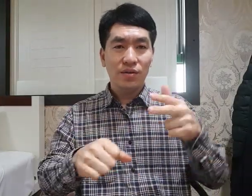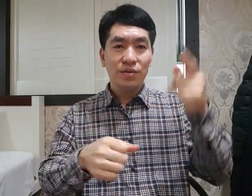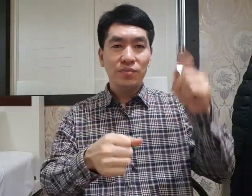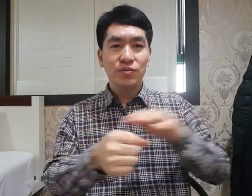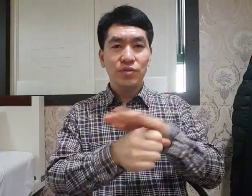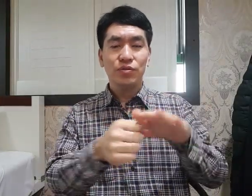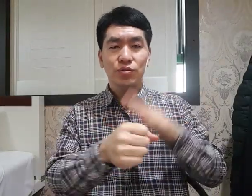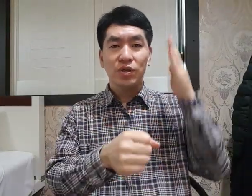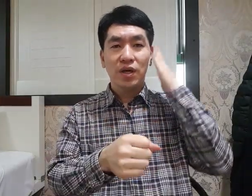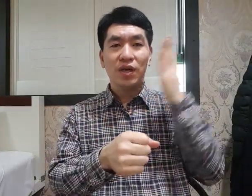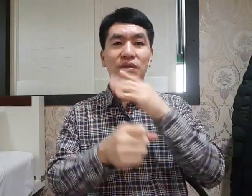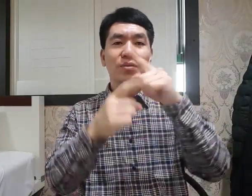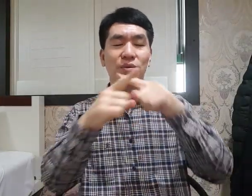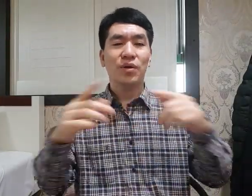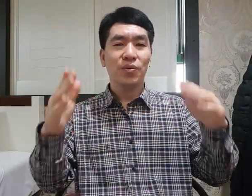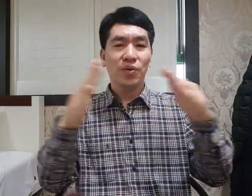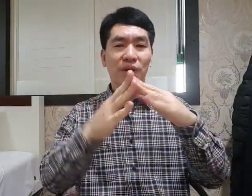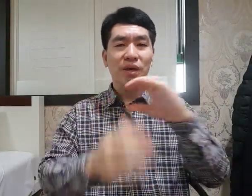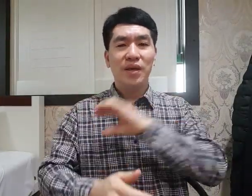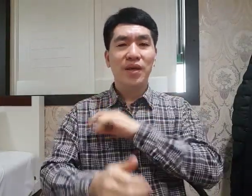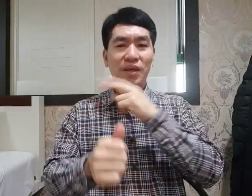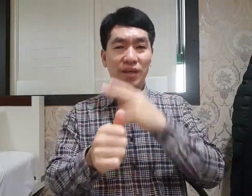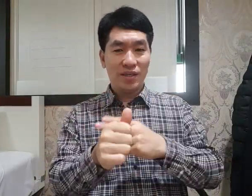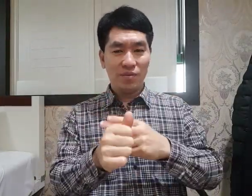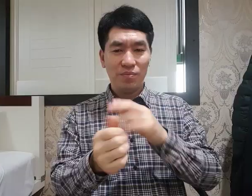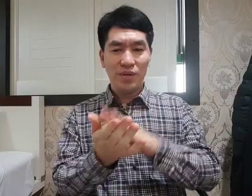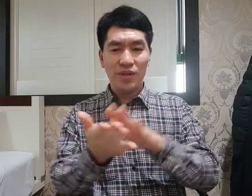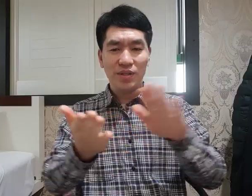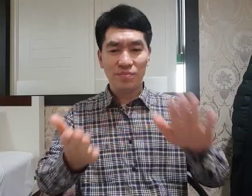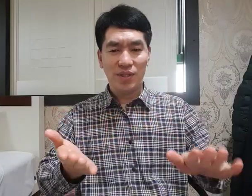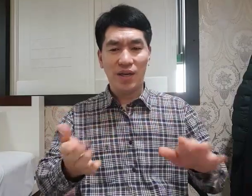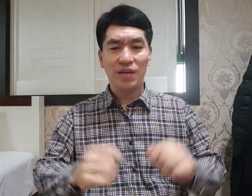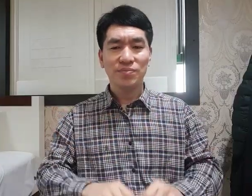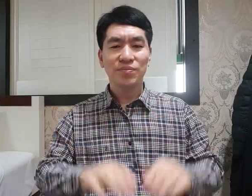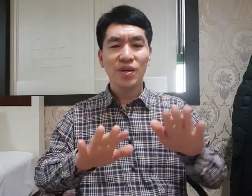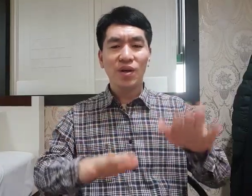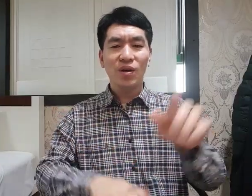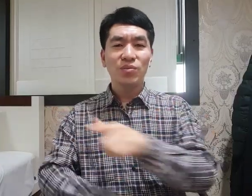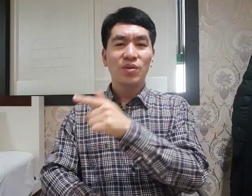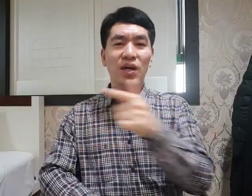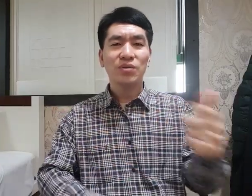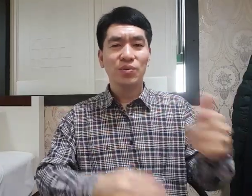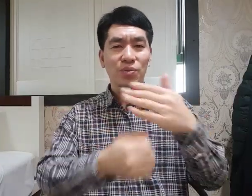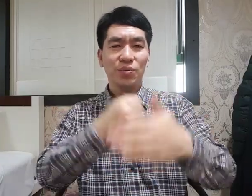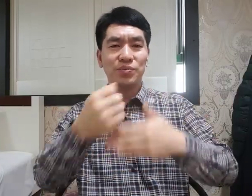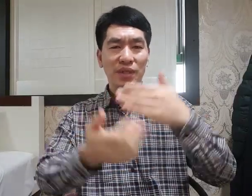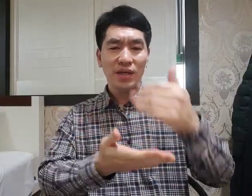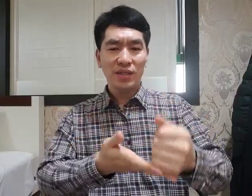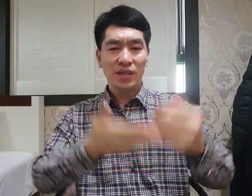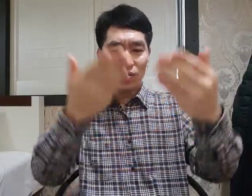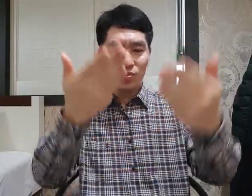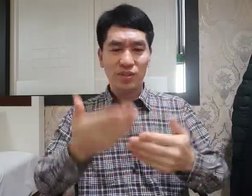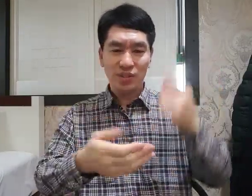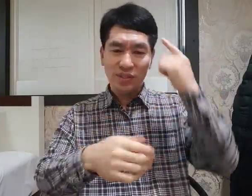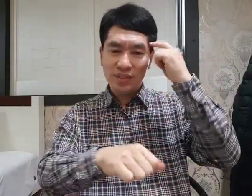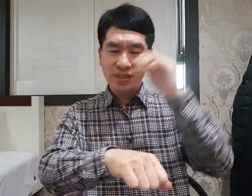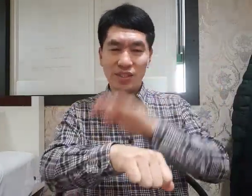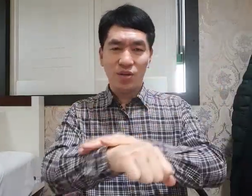안녕하세요. 주사랑 농화교회 김용필입니다. 오늘 하루도 하나님께서 주시는